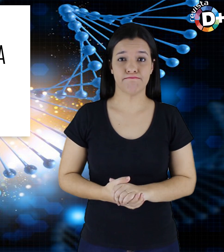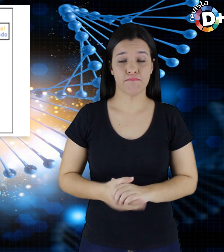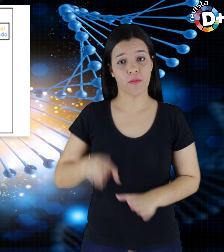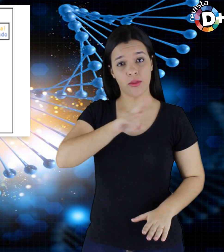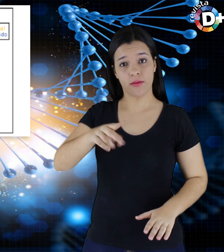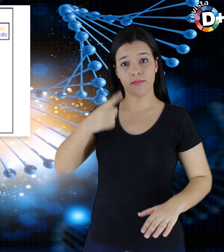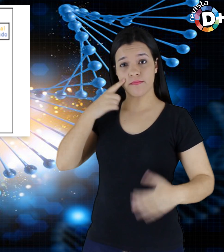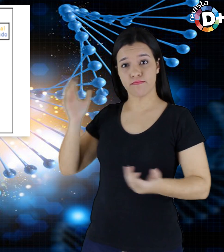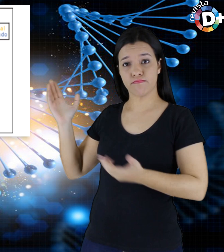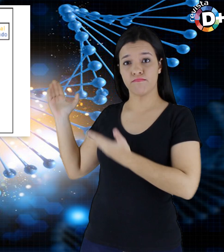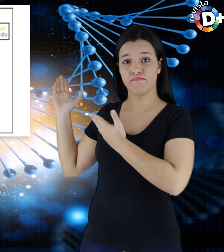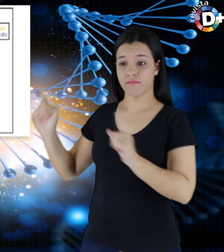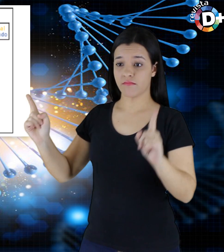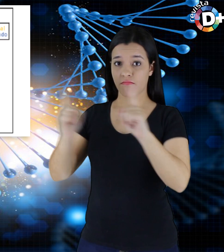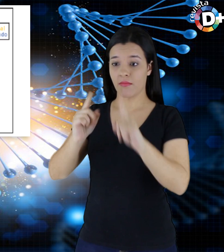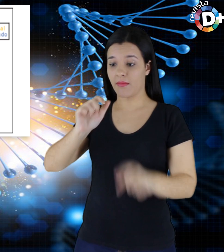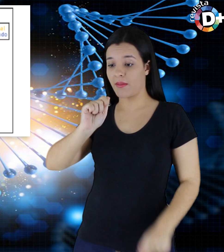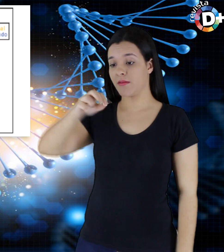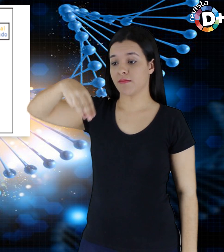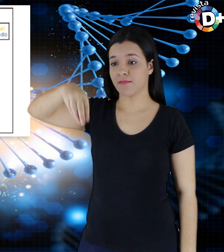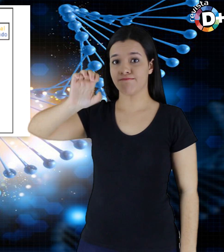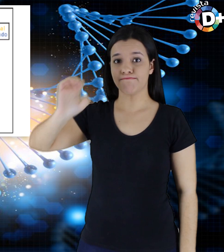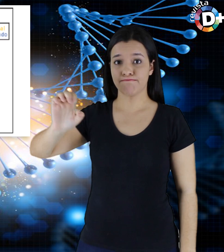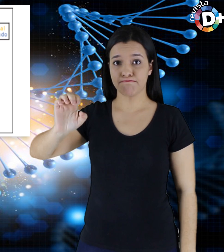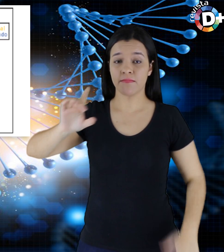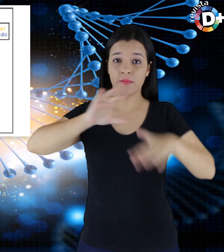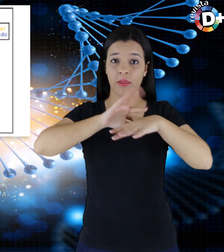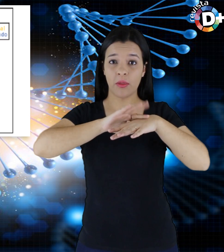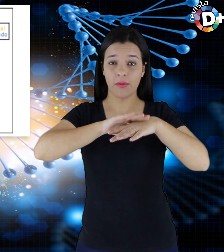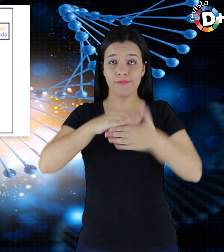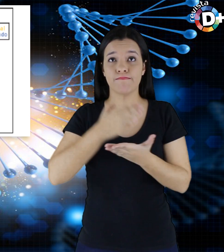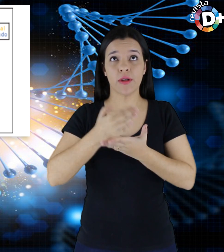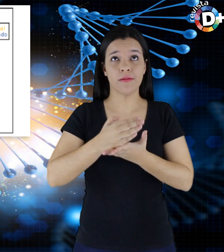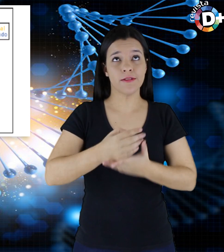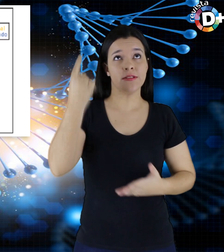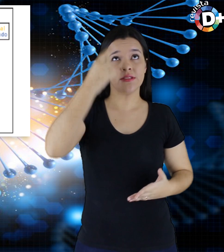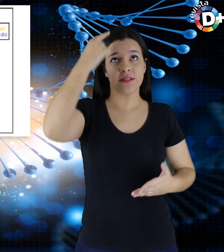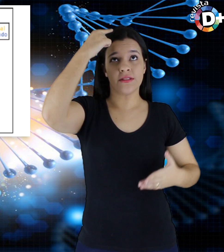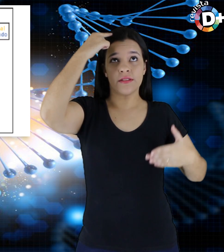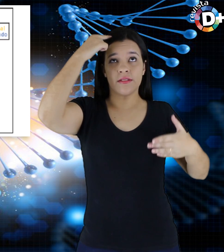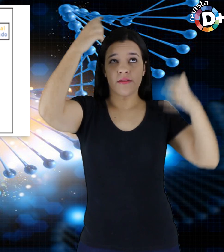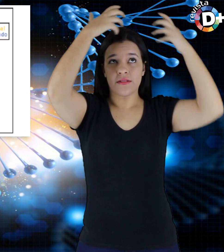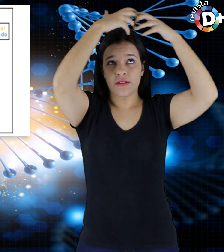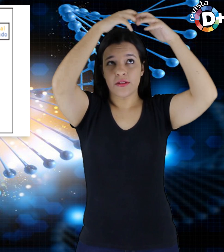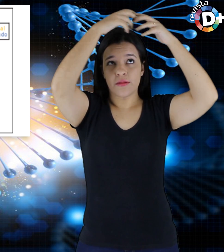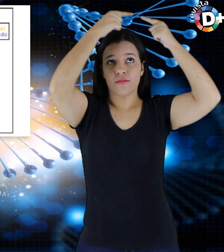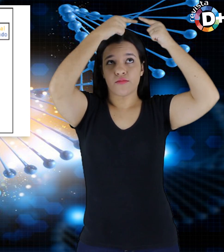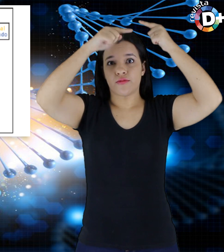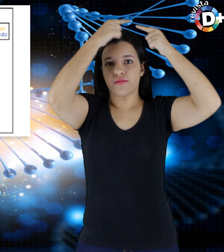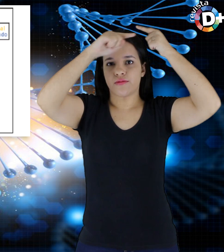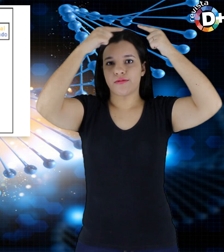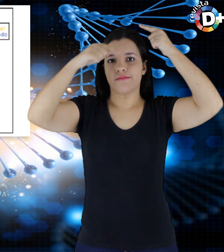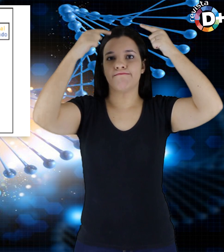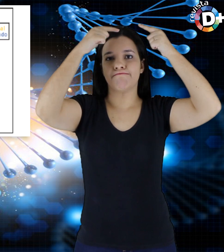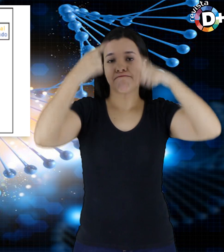espinhal, AME, é uma doença neurodegenerativa com herança